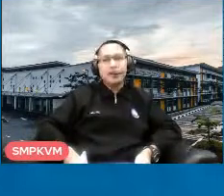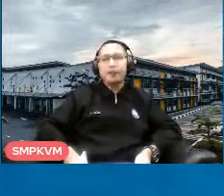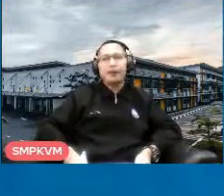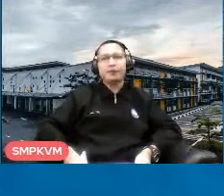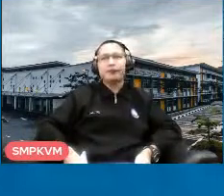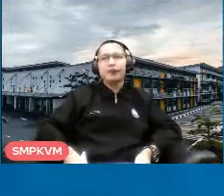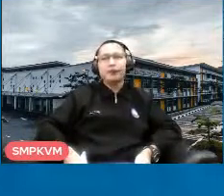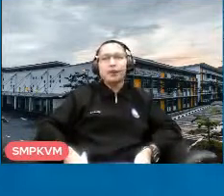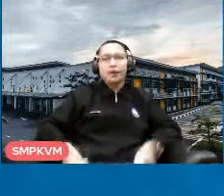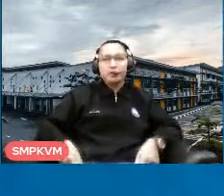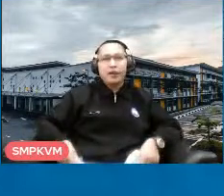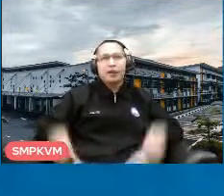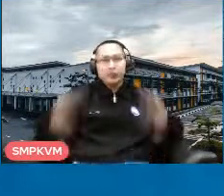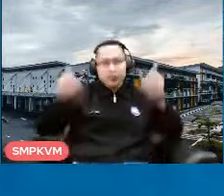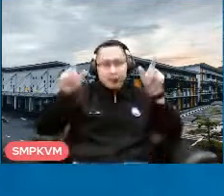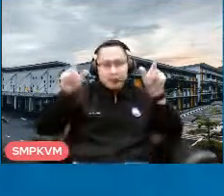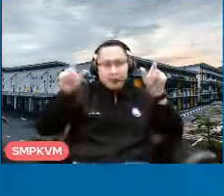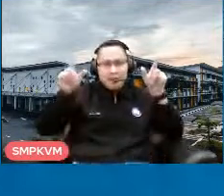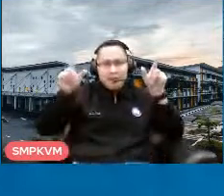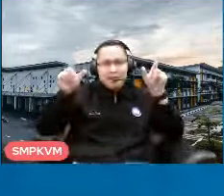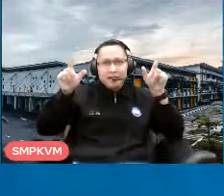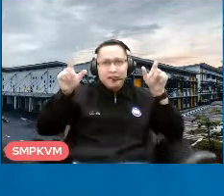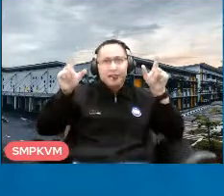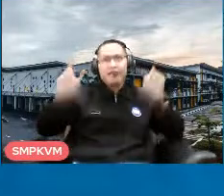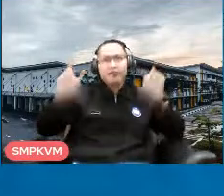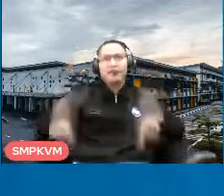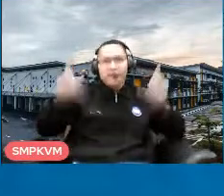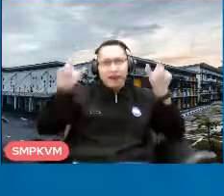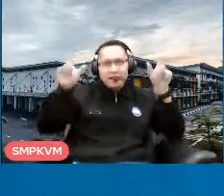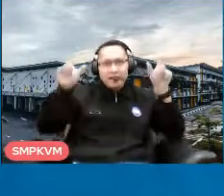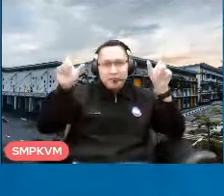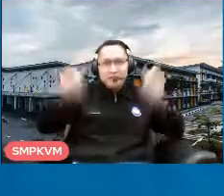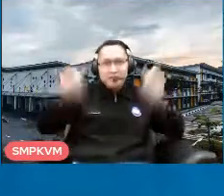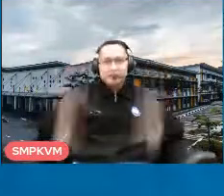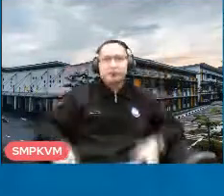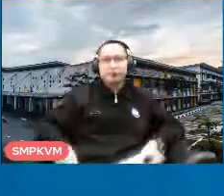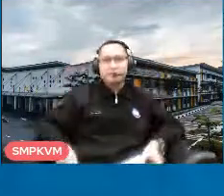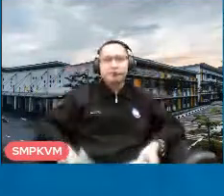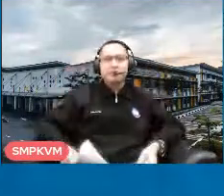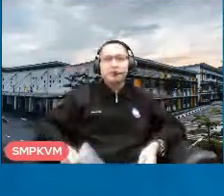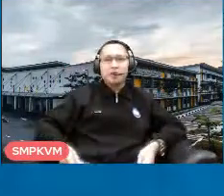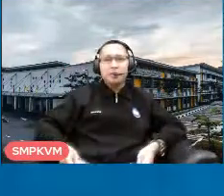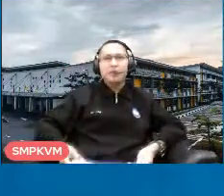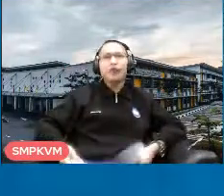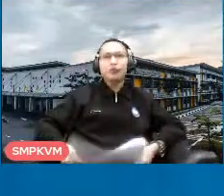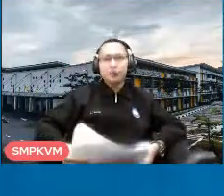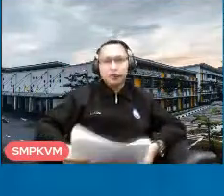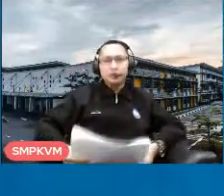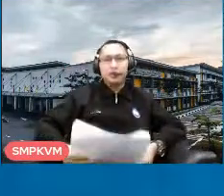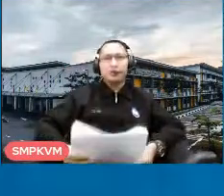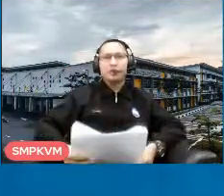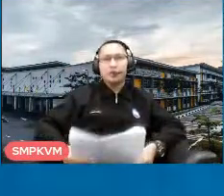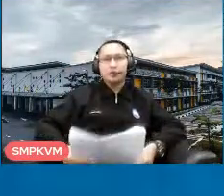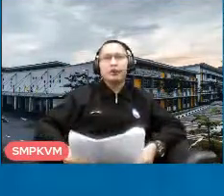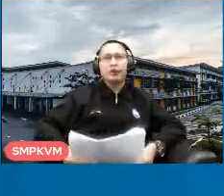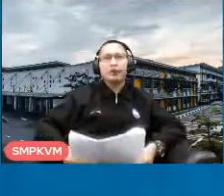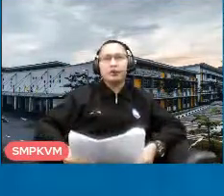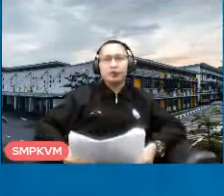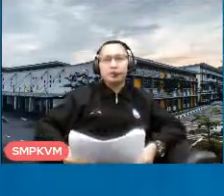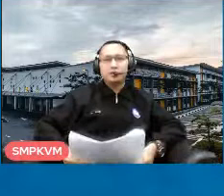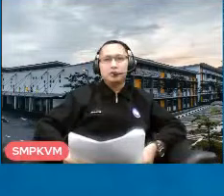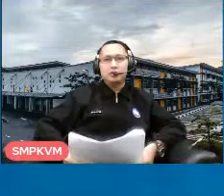pakai bagusnya lepas rusak atau terbalik ah ah ayat Robbal itu kalau boleh jangan lupa jago nih